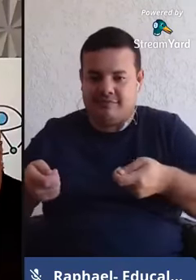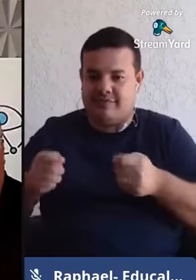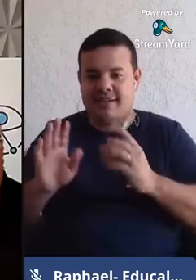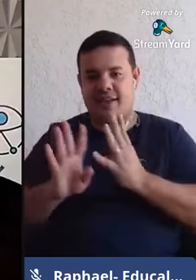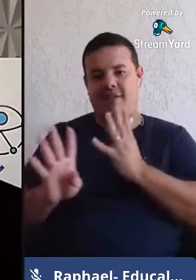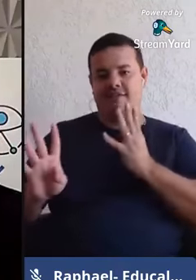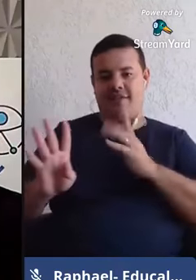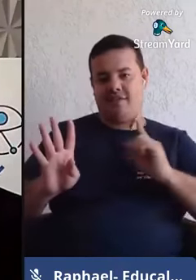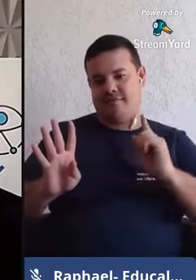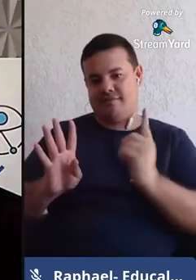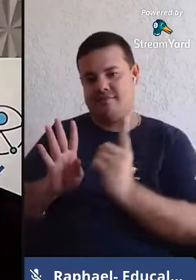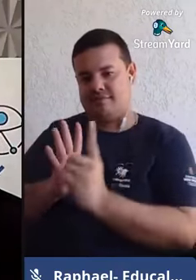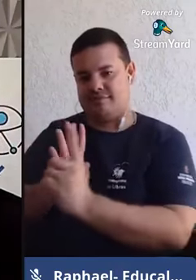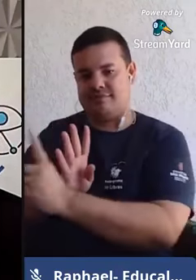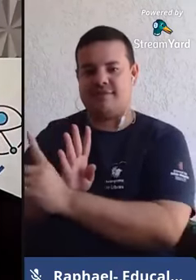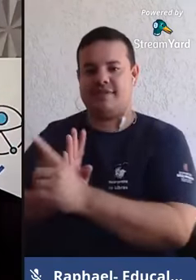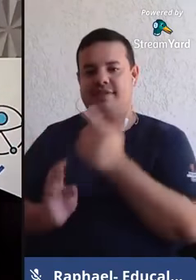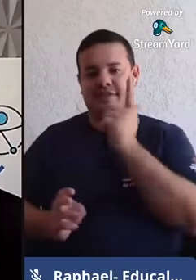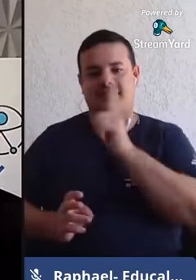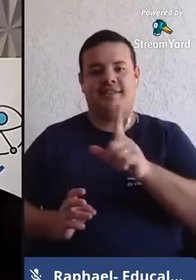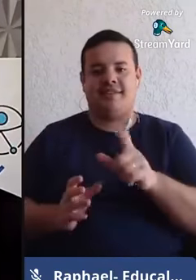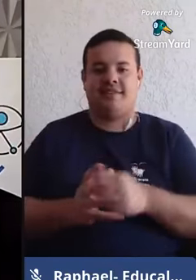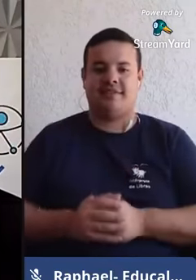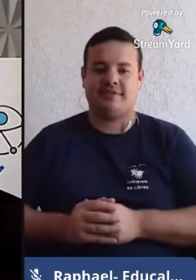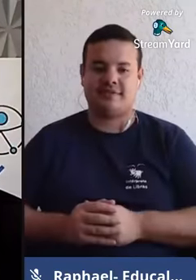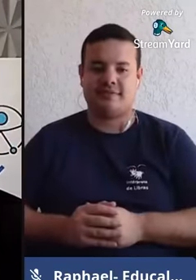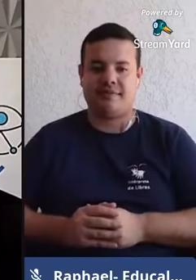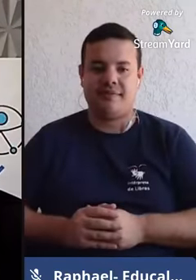Daí foi para mim assim, eu